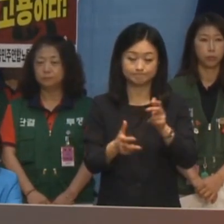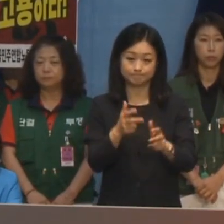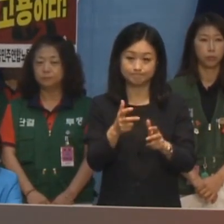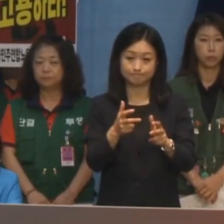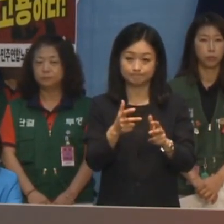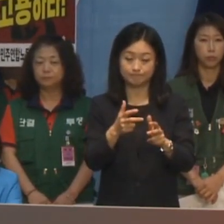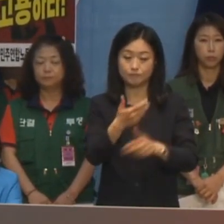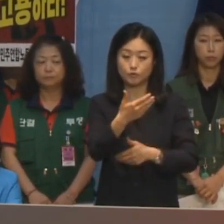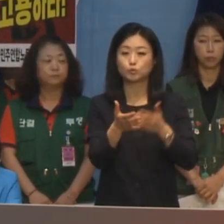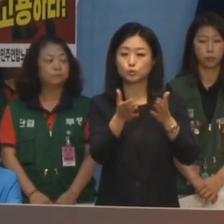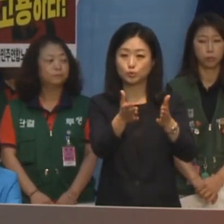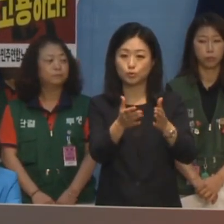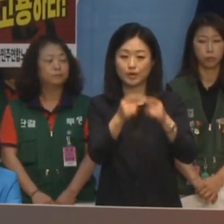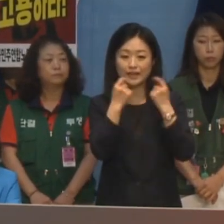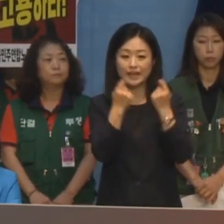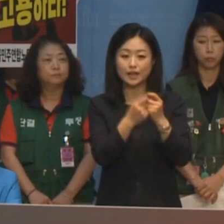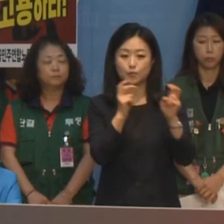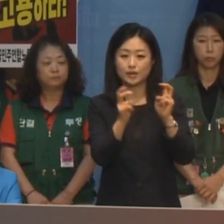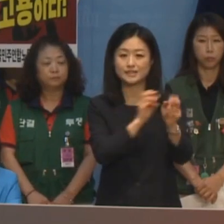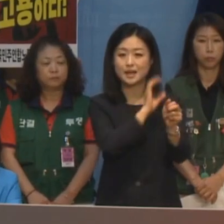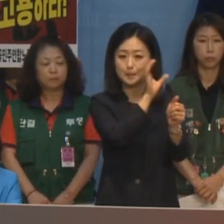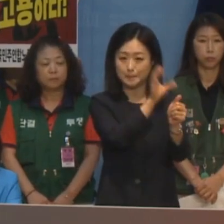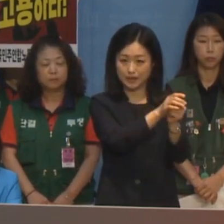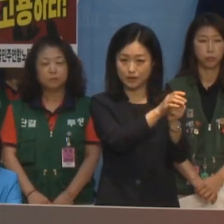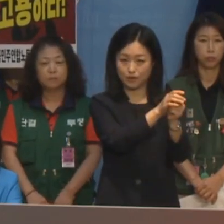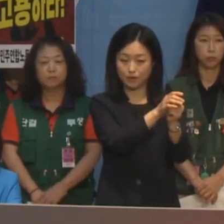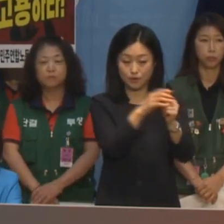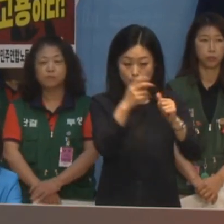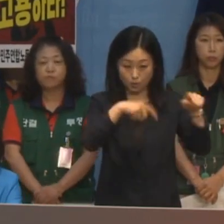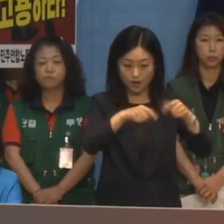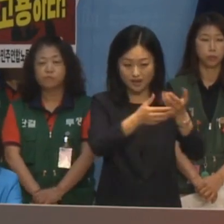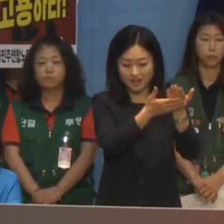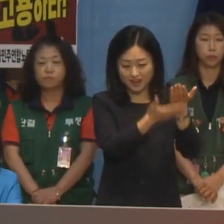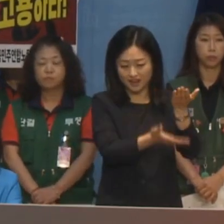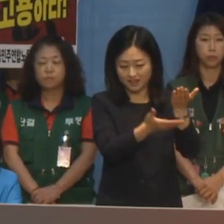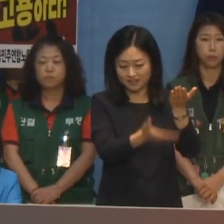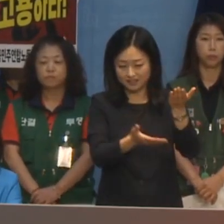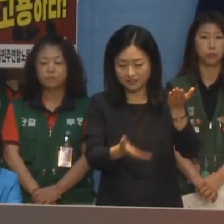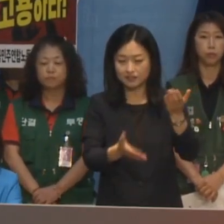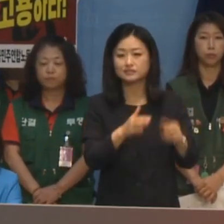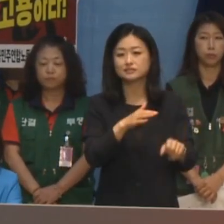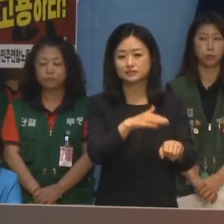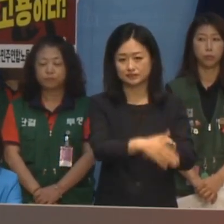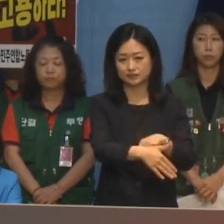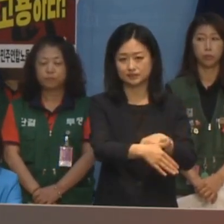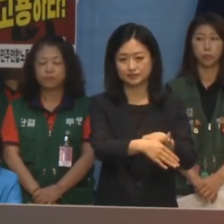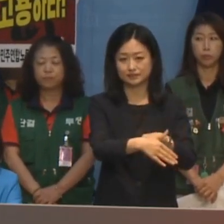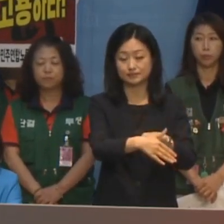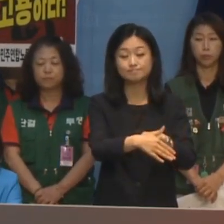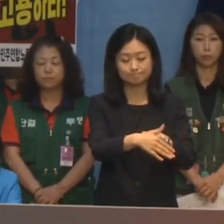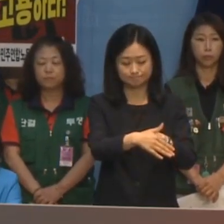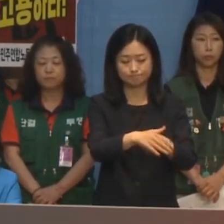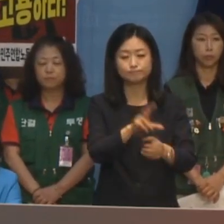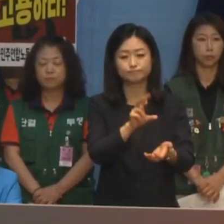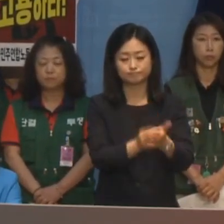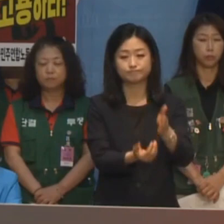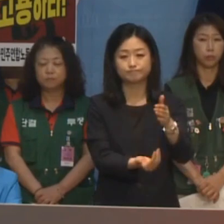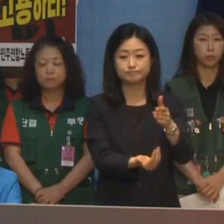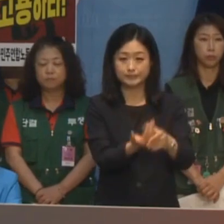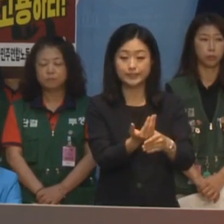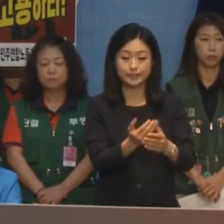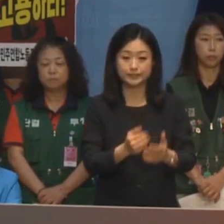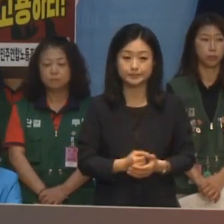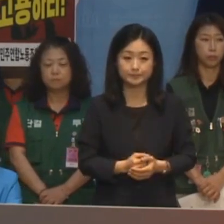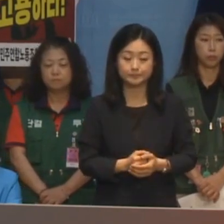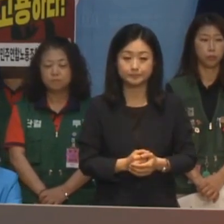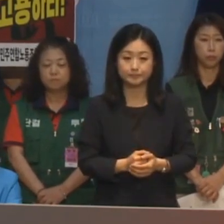민자로 운영하게 하고 이에 관리를 하청에 재하청하는 비정상적인 상황입니다. 이러한